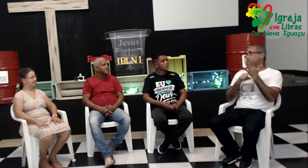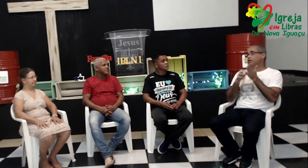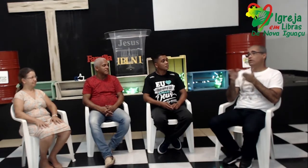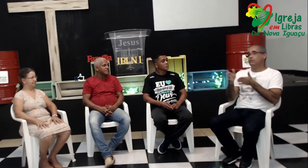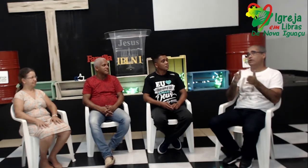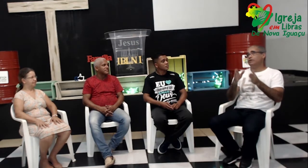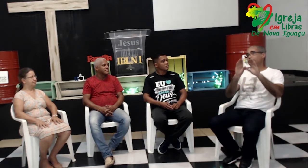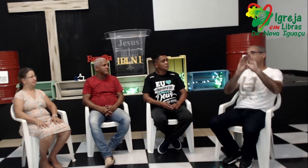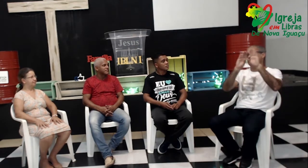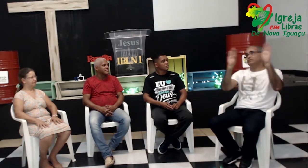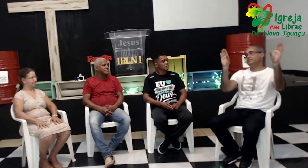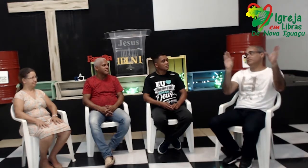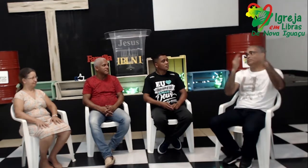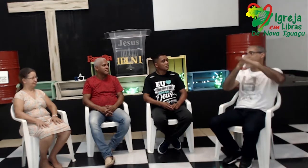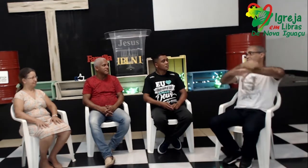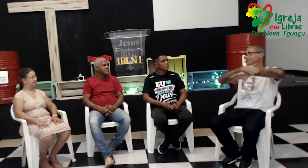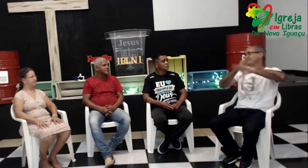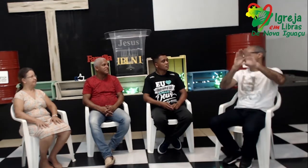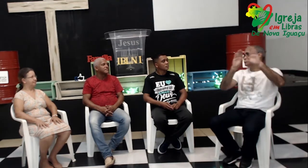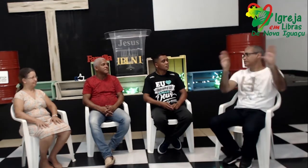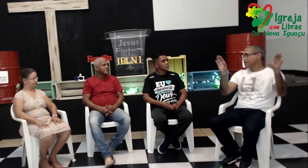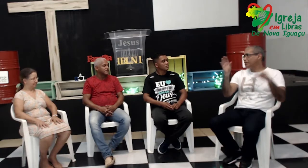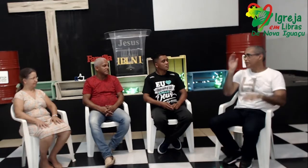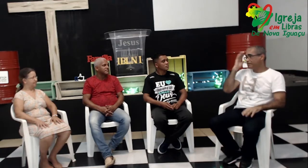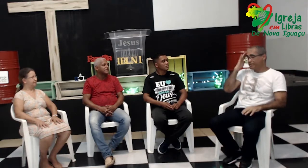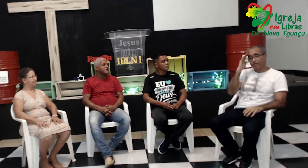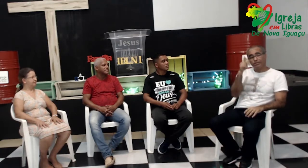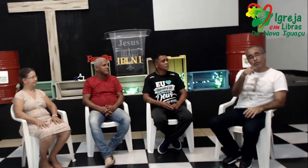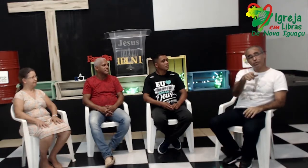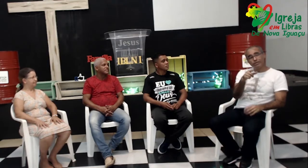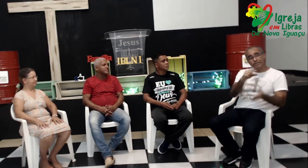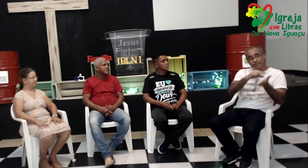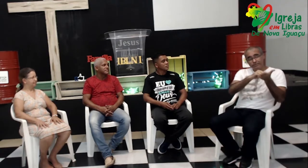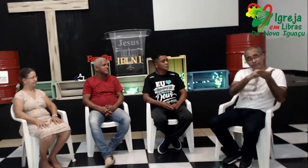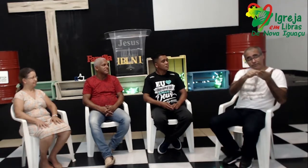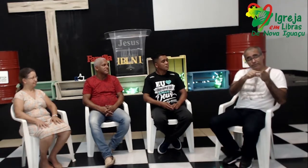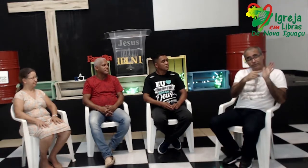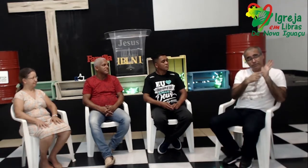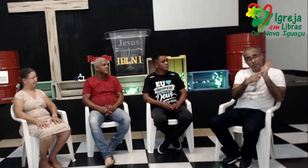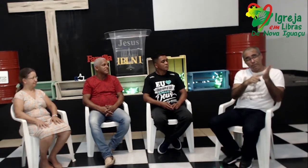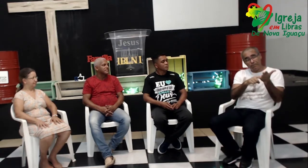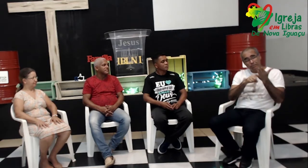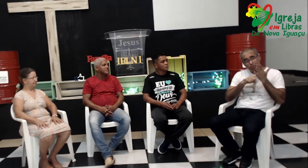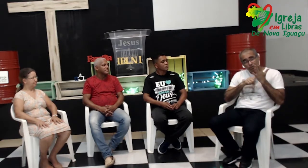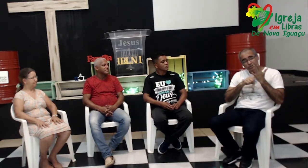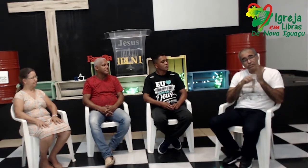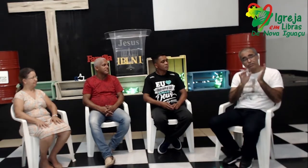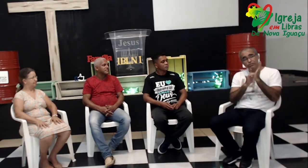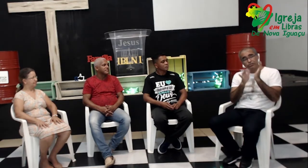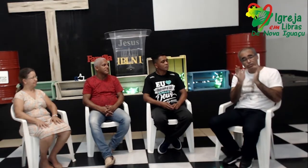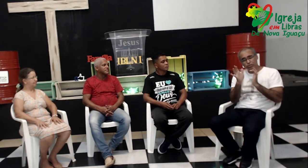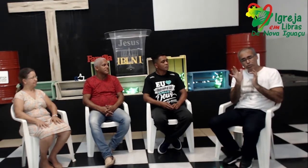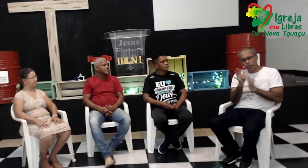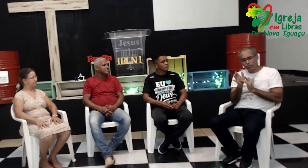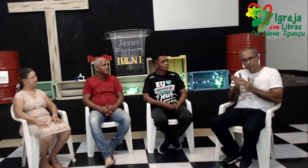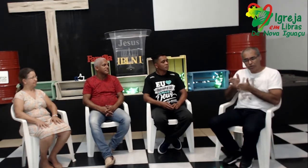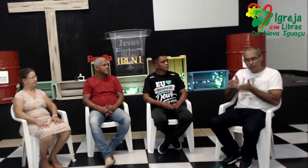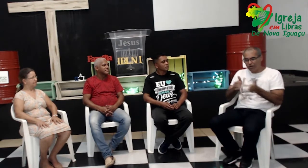pode nos mostrar o caminho para o céu, para que possamos entrar no céu. Esse versículo